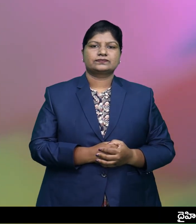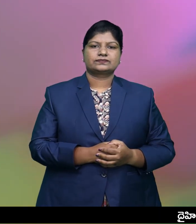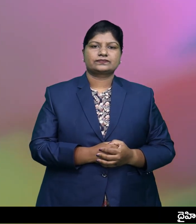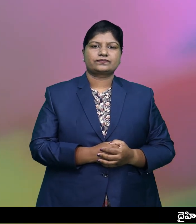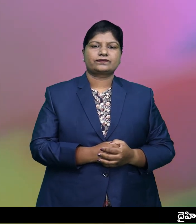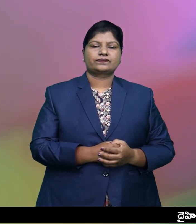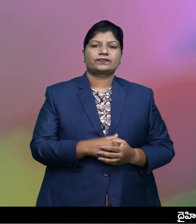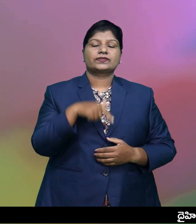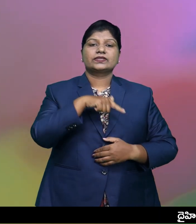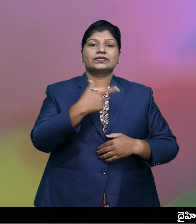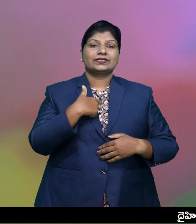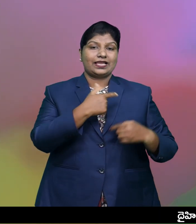దైహిక ప్రసరణ.